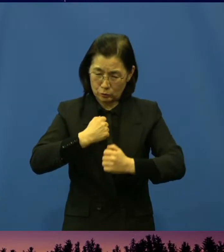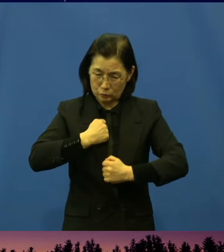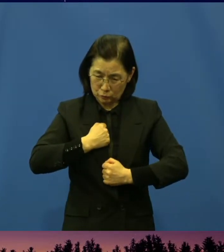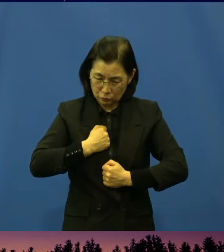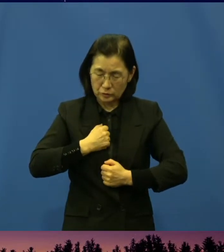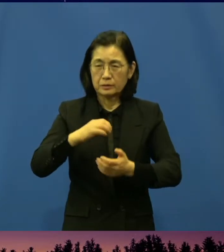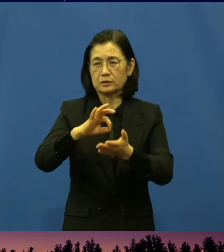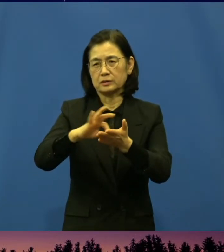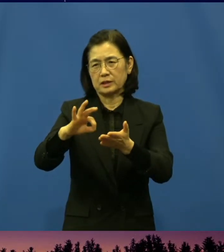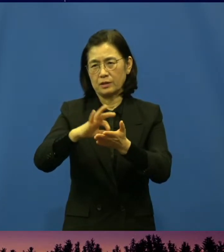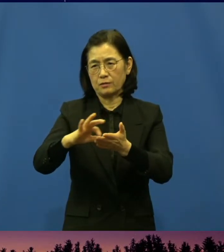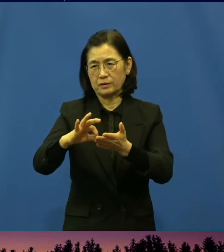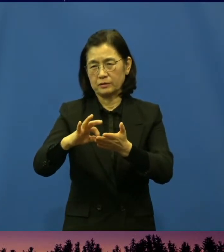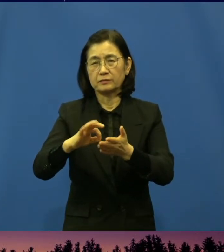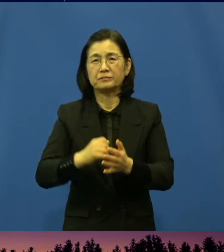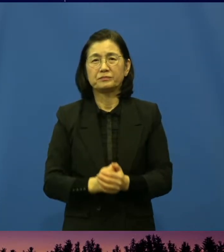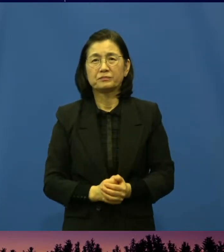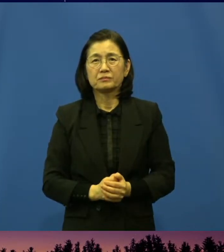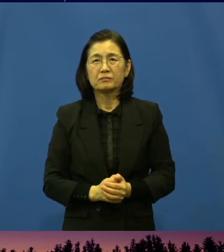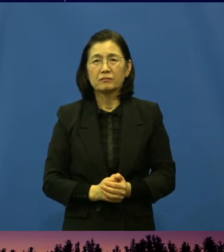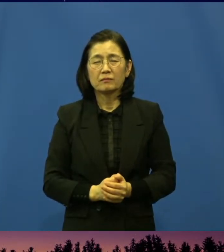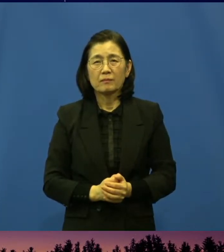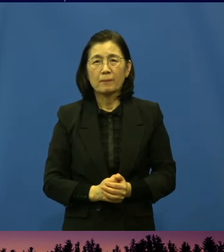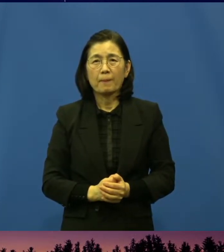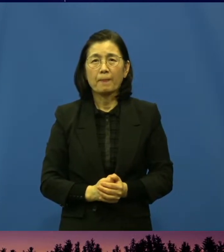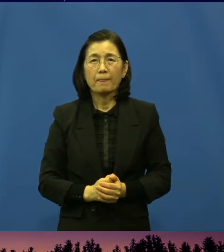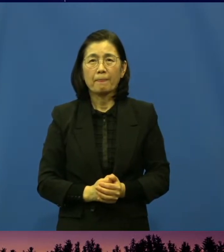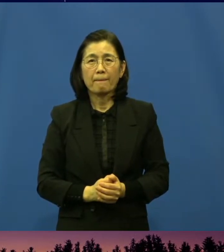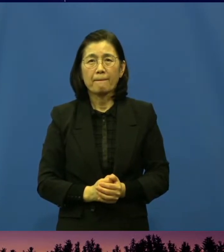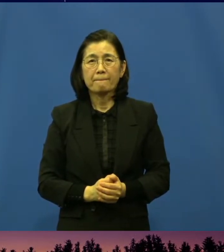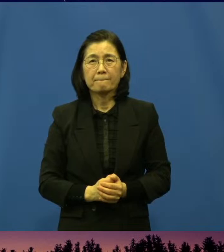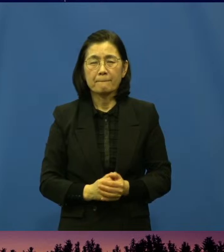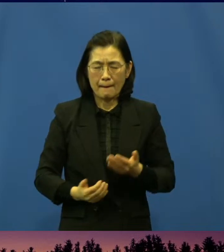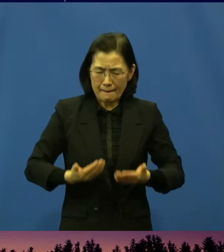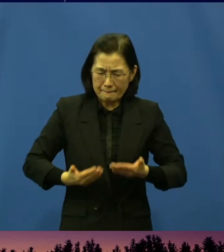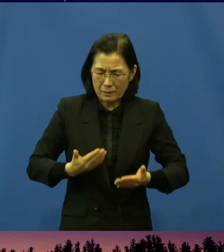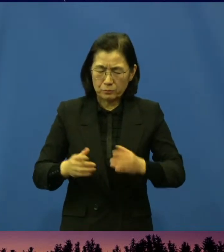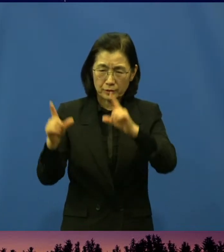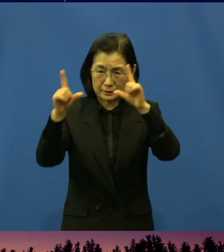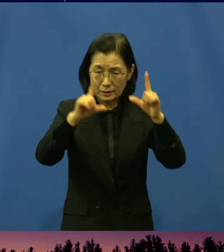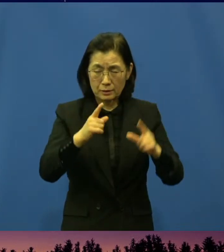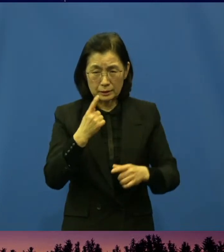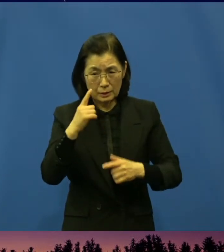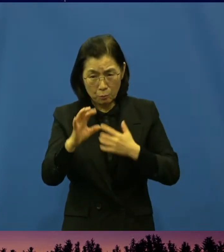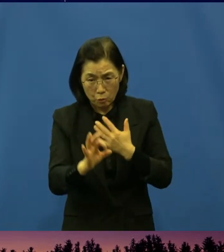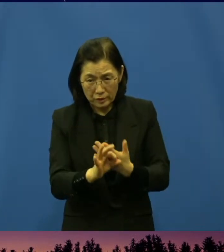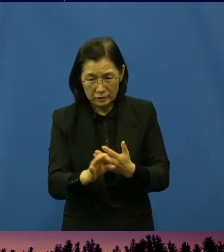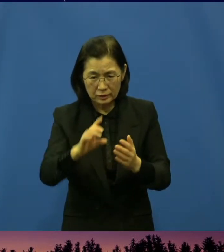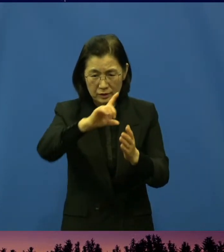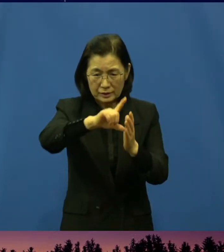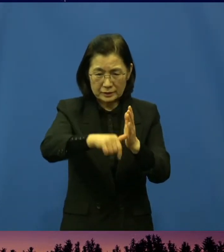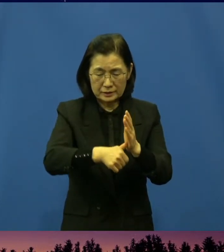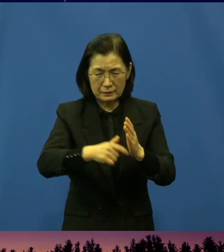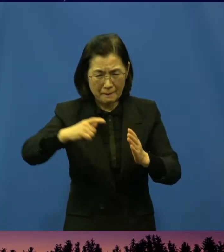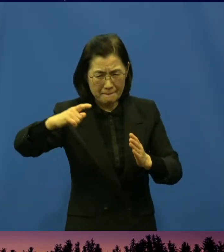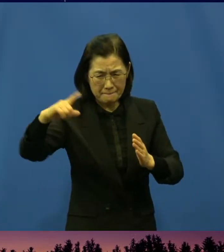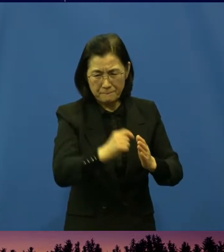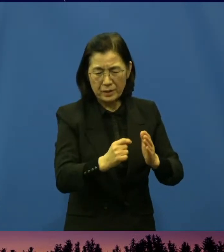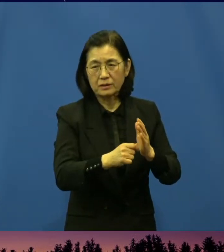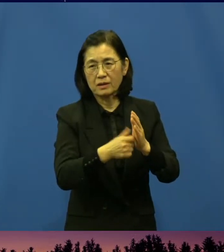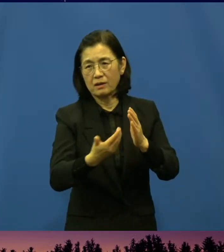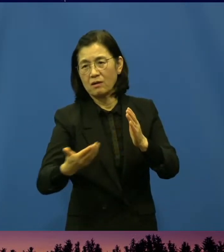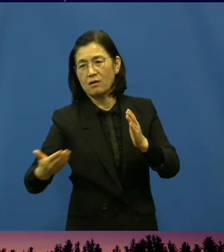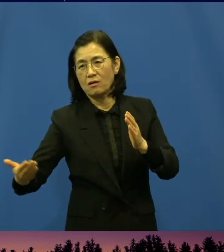자칫하면 우리는 시간을 잃어버립니다. 잃어버리죠. 한순간에 시간이 휙 지나가 버려요. 이러면 1년도 금방 지나갑니다.